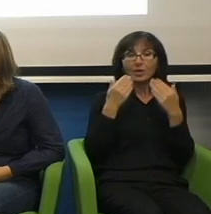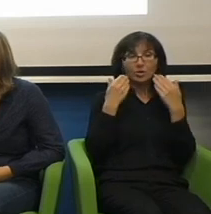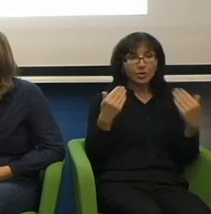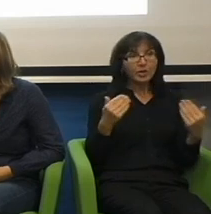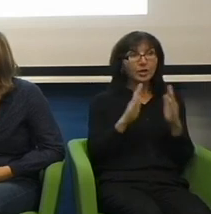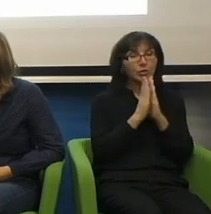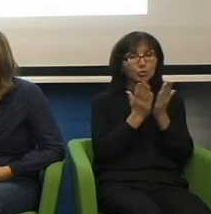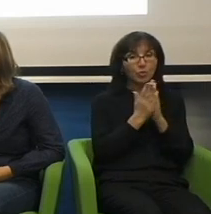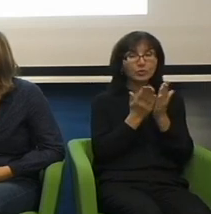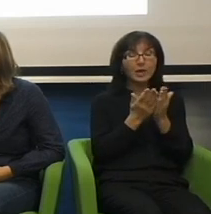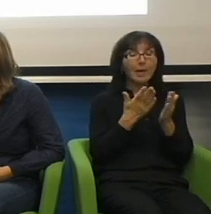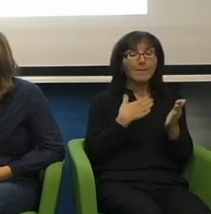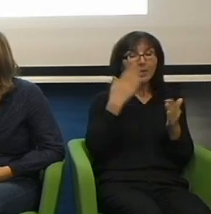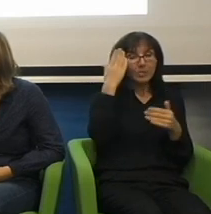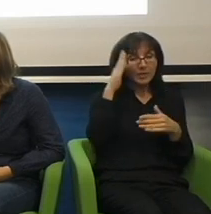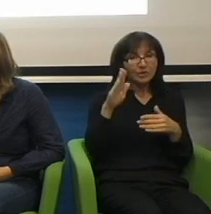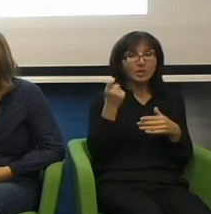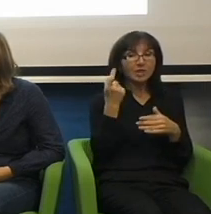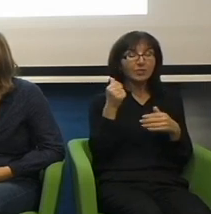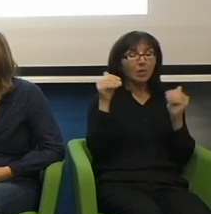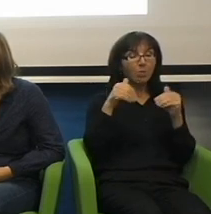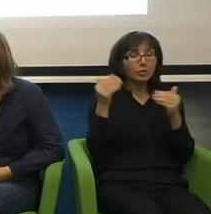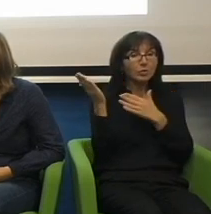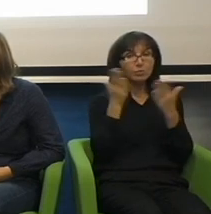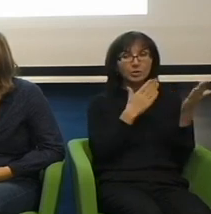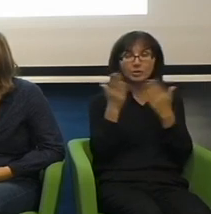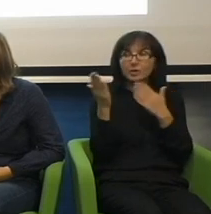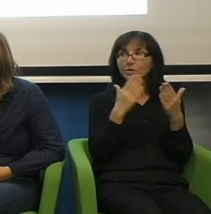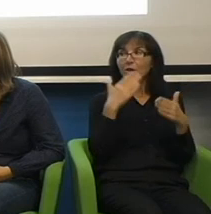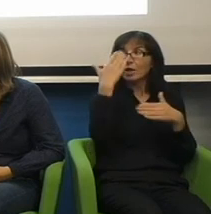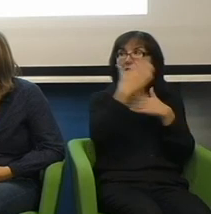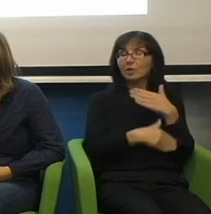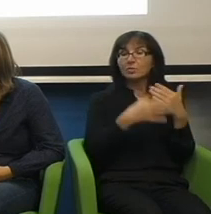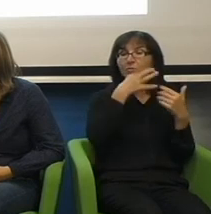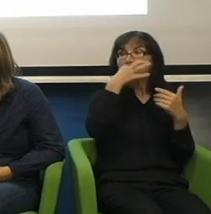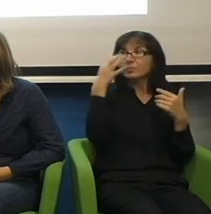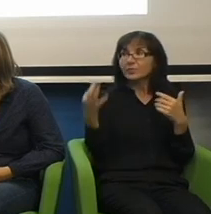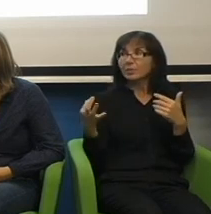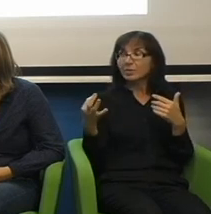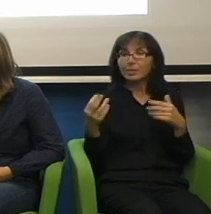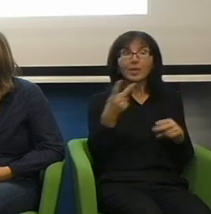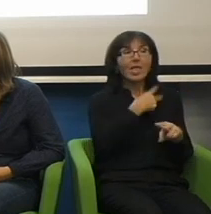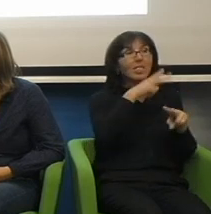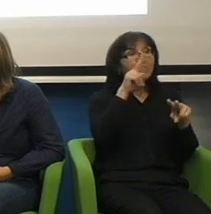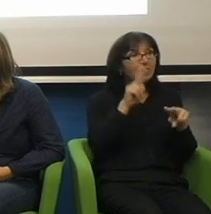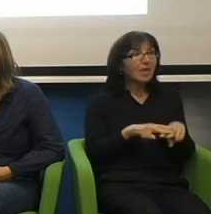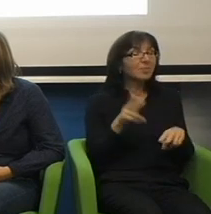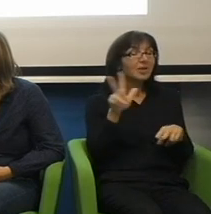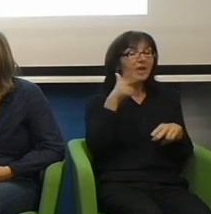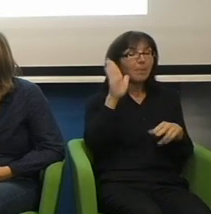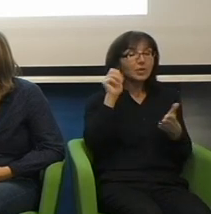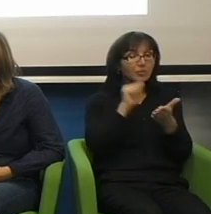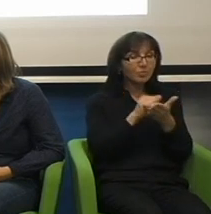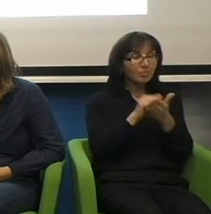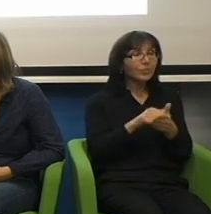książce, którą mam nadzieję, że za chwilę będziemy mogli przeczytać. I tak na koniec chciałabym się zapytać właśnie o termin spodziewany publikacji, o